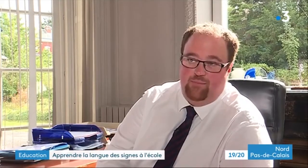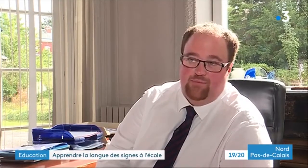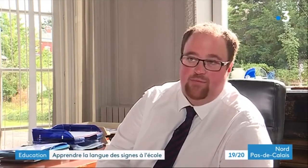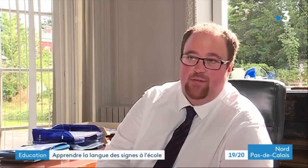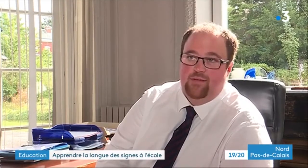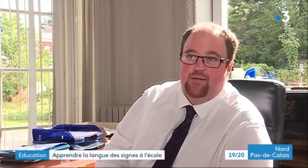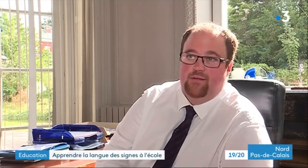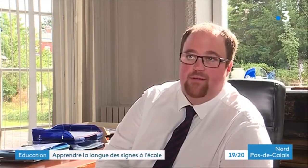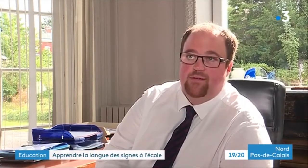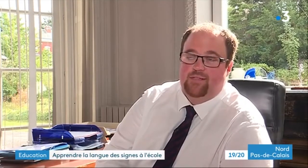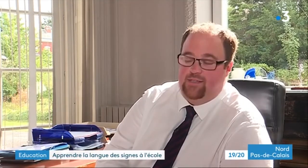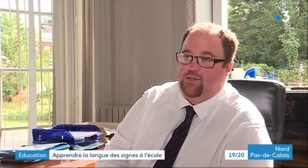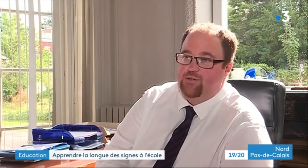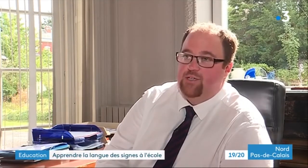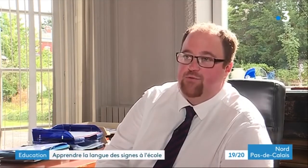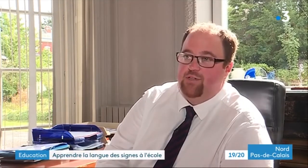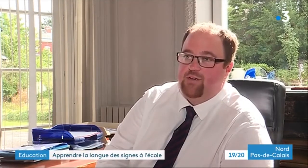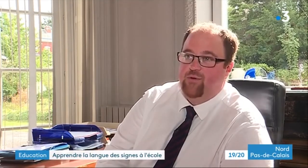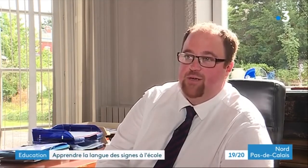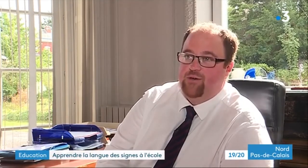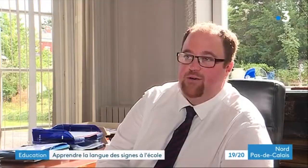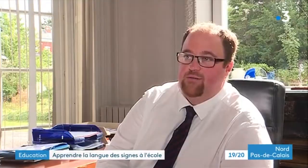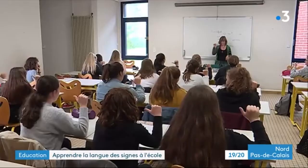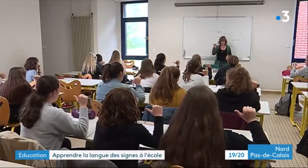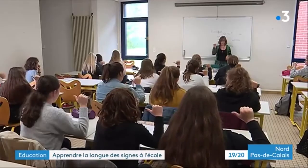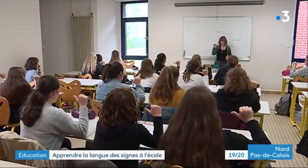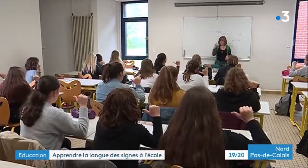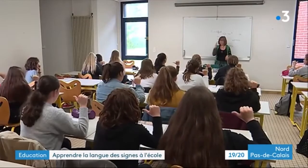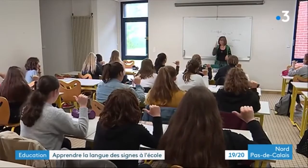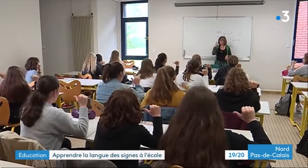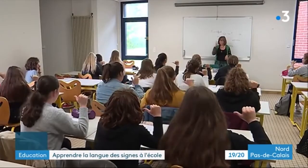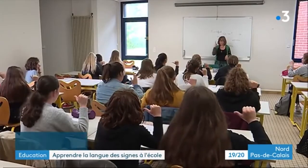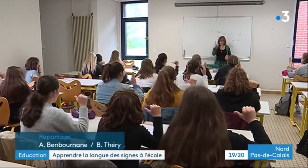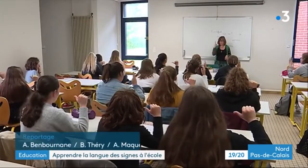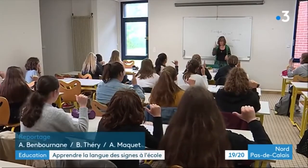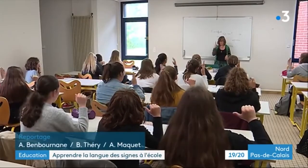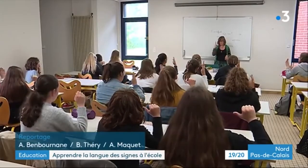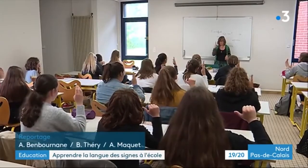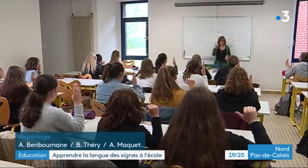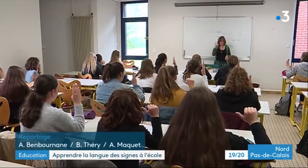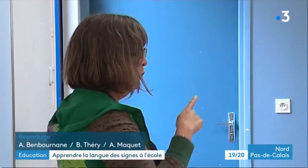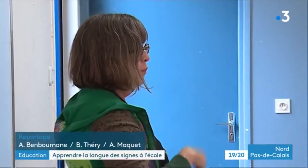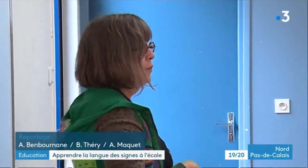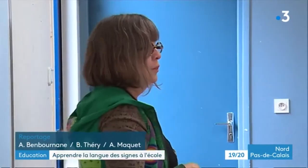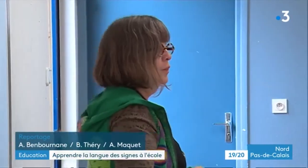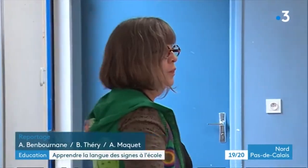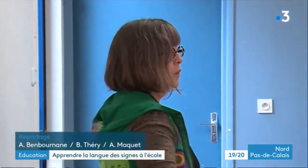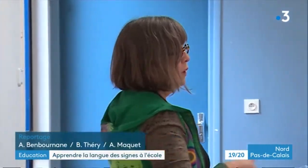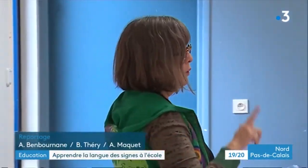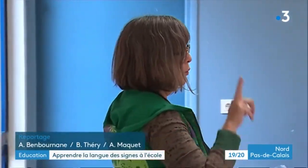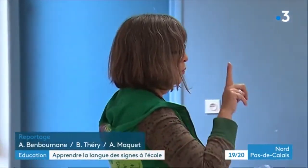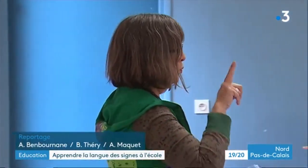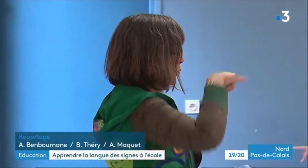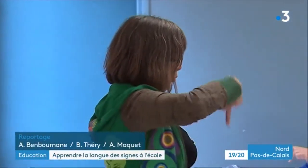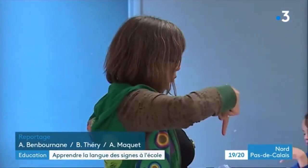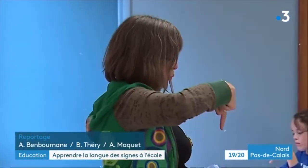handicap. C'était quelque chose qui nous tenait vraiment à cœur. Pour mener à bien ce projet, il a fallu embaucher dans un premier temps une